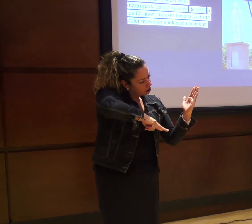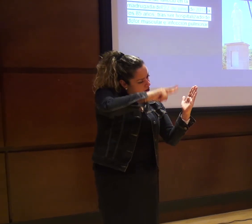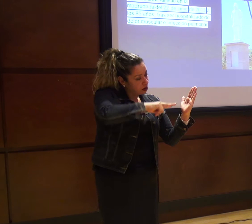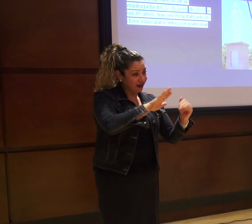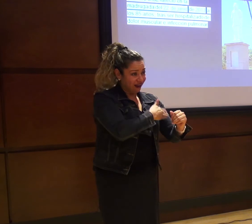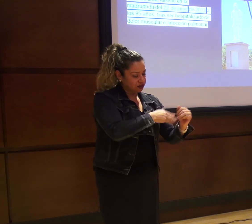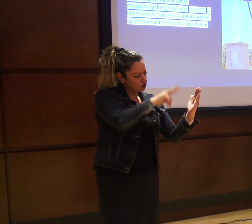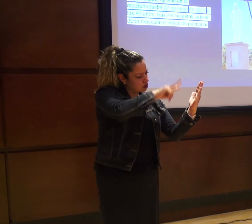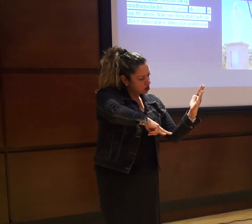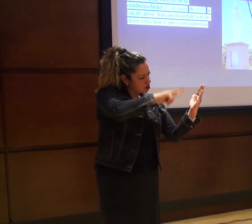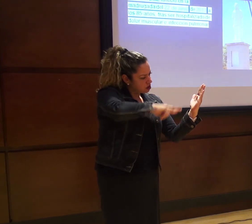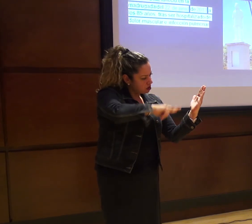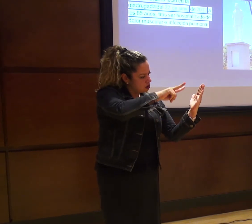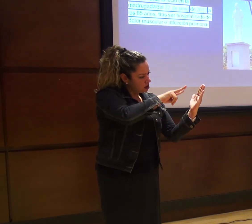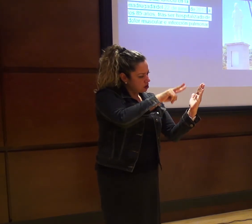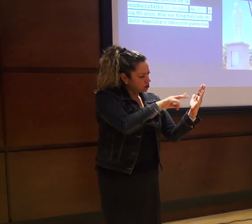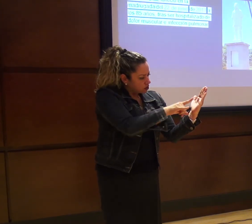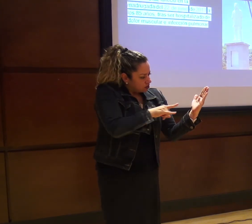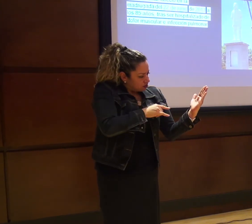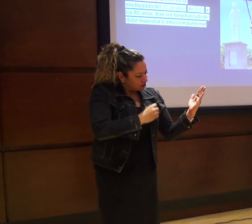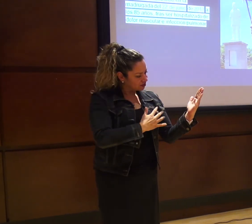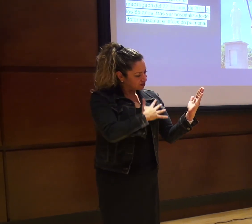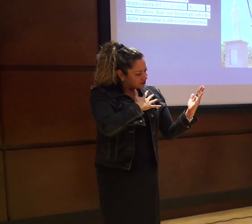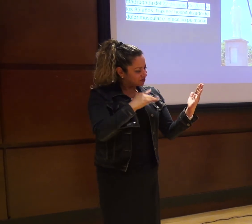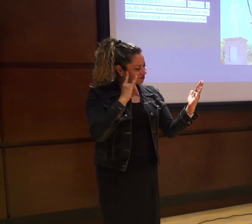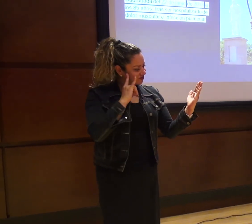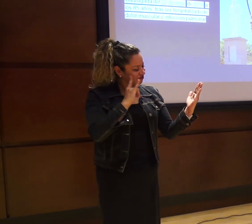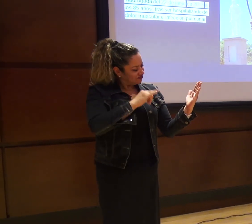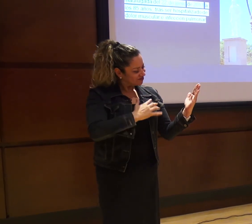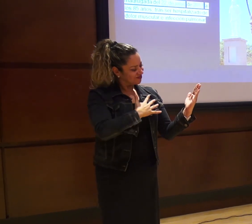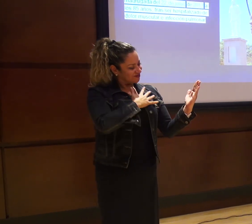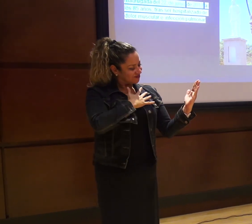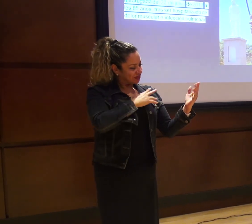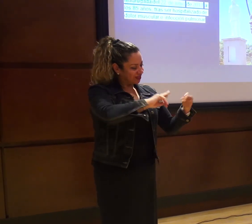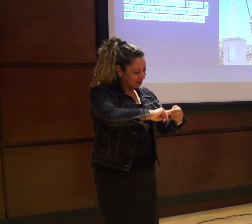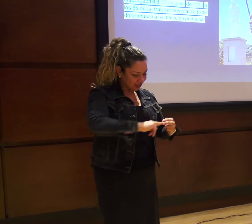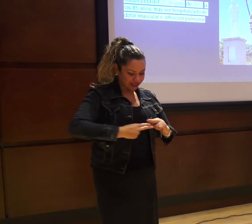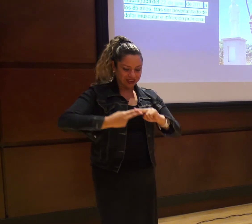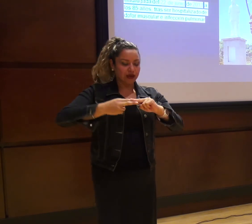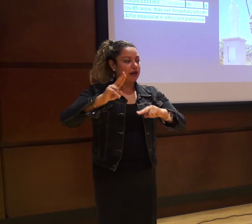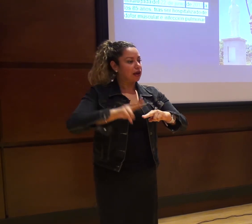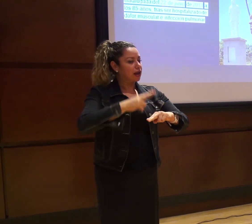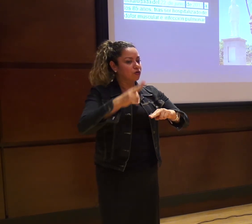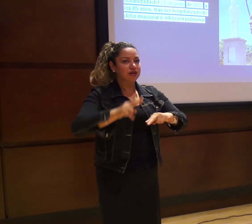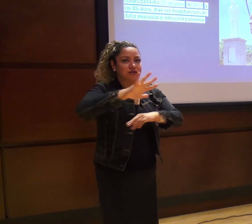nos trae, además de un disfrute musical, obviamente, una relación con la conexión, con la naturaleza, con el conocimiento